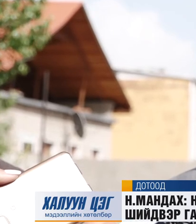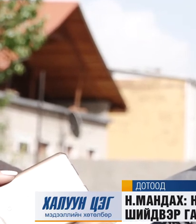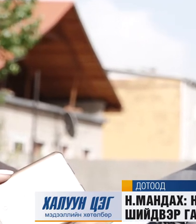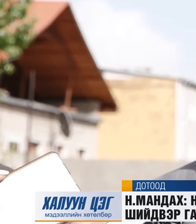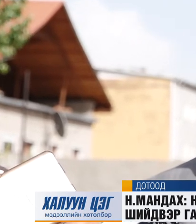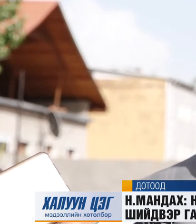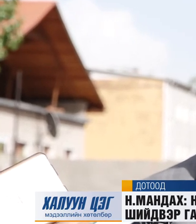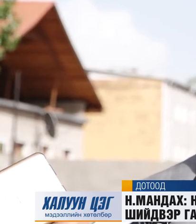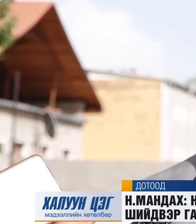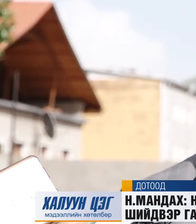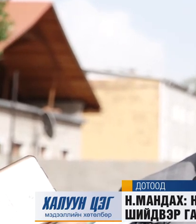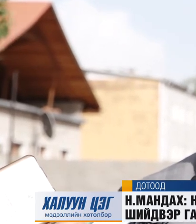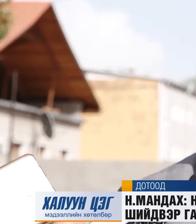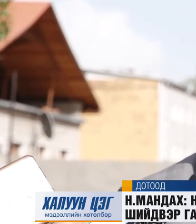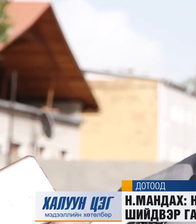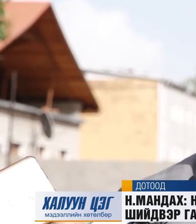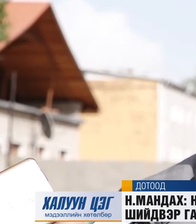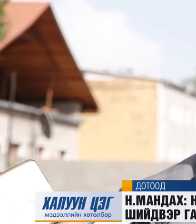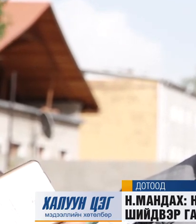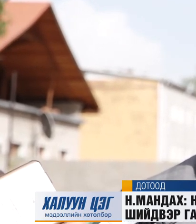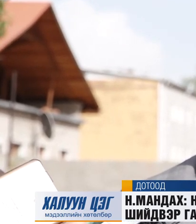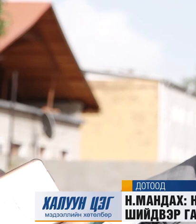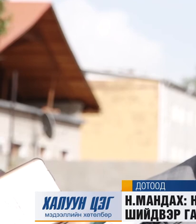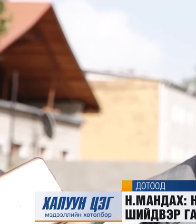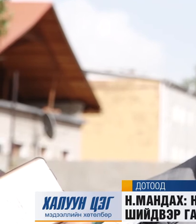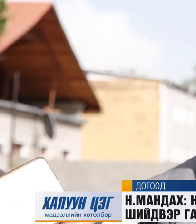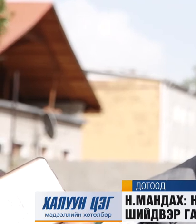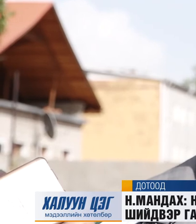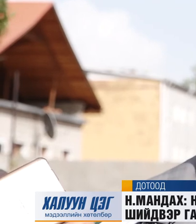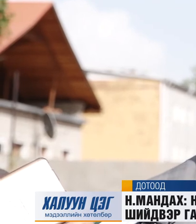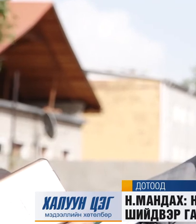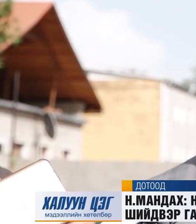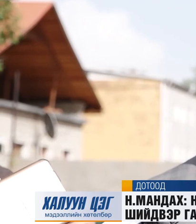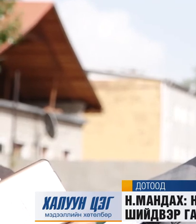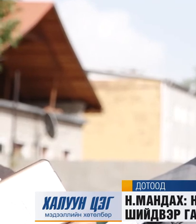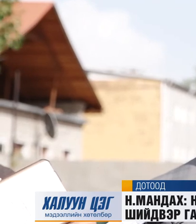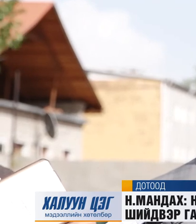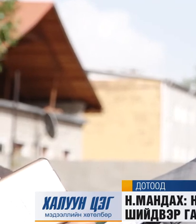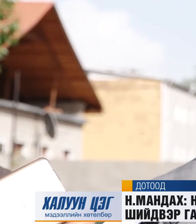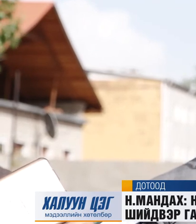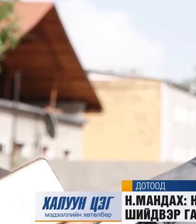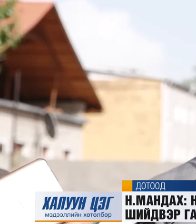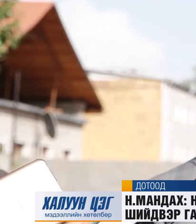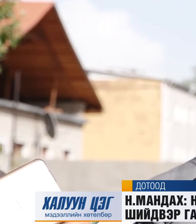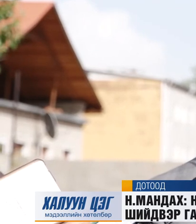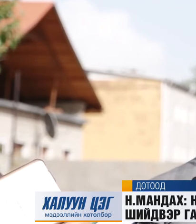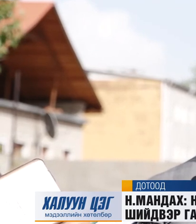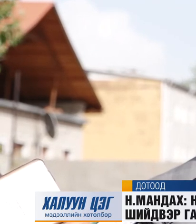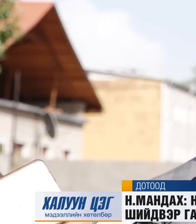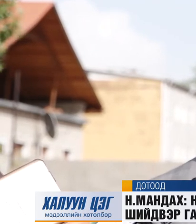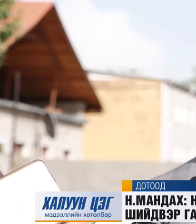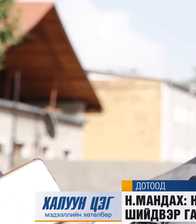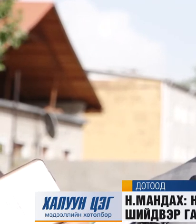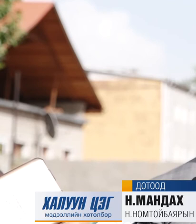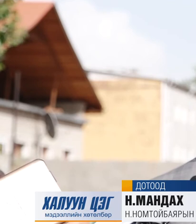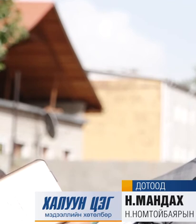хэвээрээ. Ялангуяа би өөр хамгийн дүүргийн тойргийнханд бол маш тодорхой хэлий энэ дээр ямар нэгэн байдлаар нэр дэвшгчээс татсан эсэх асуудал